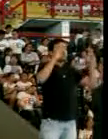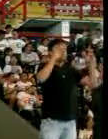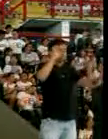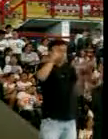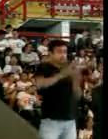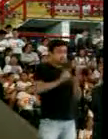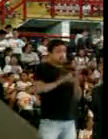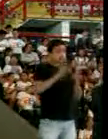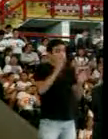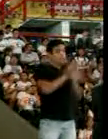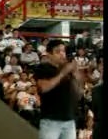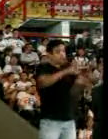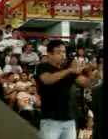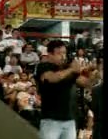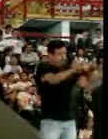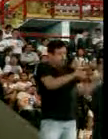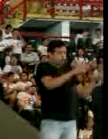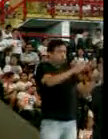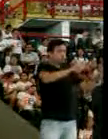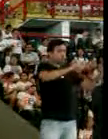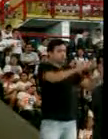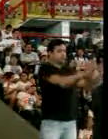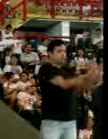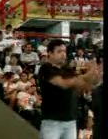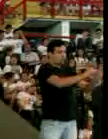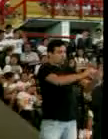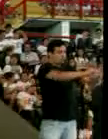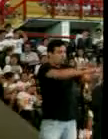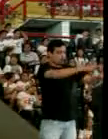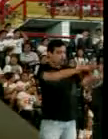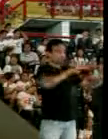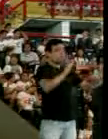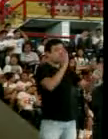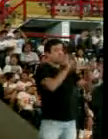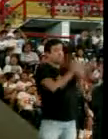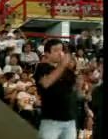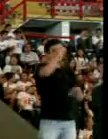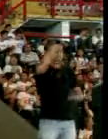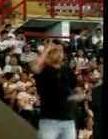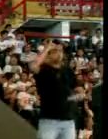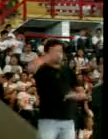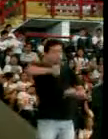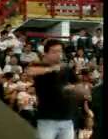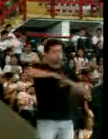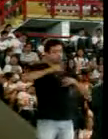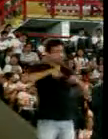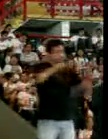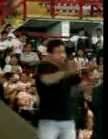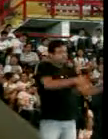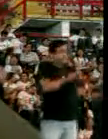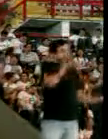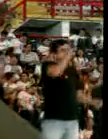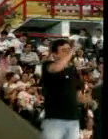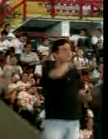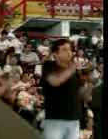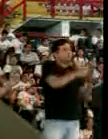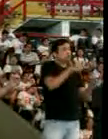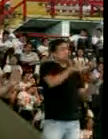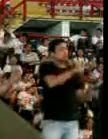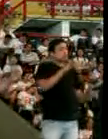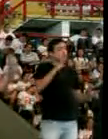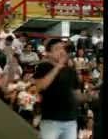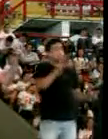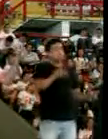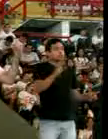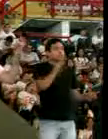sobretudo, esses locais vão se tornando desertos pela ação do homem, quando ele não